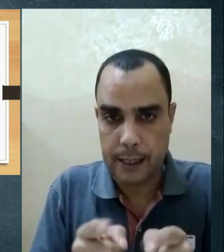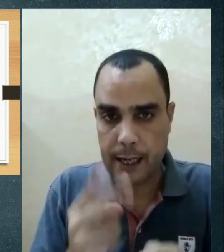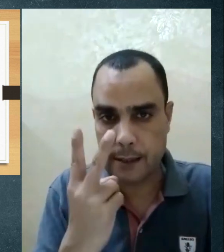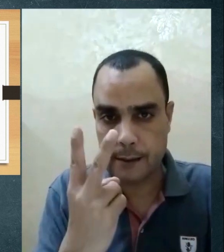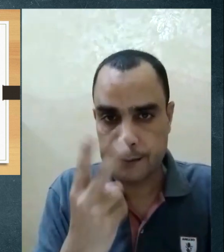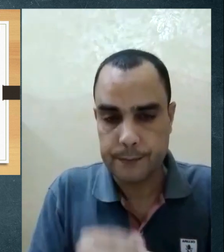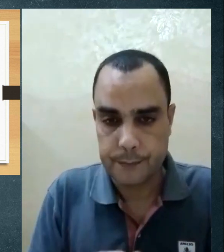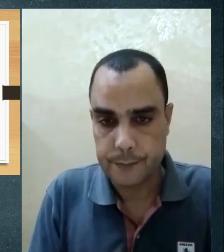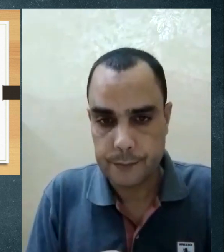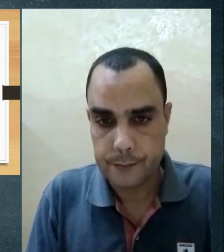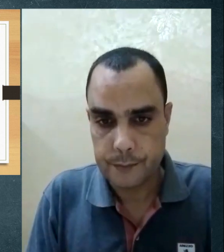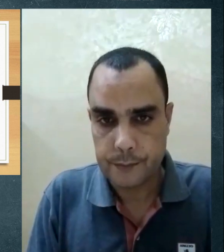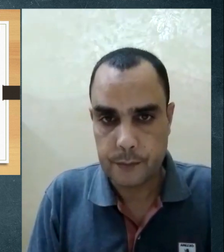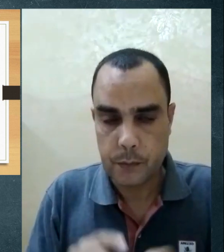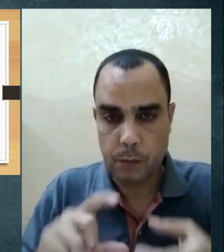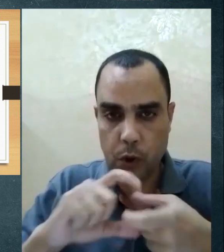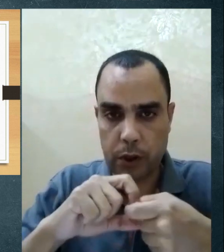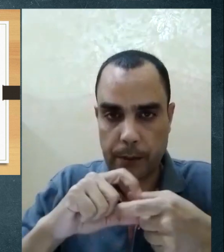مرحلتان